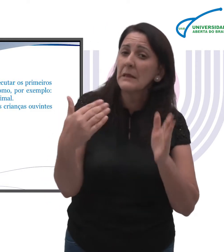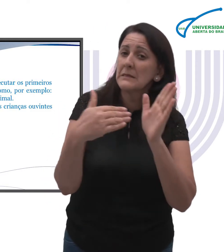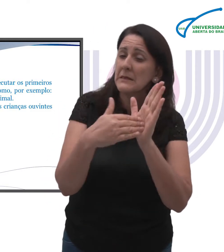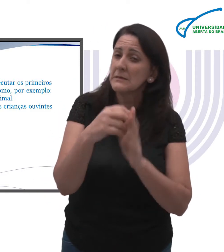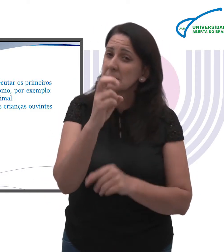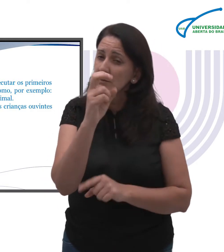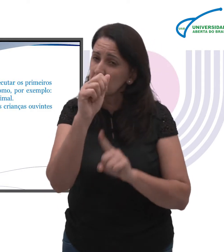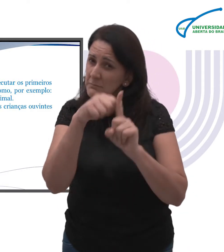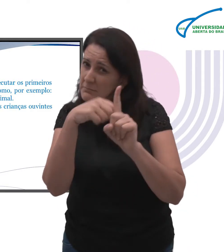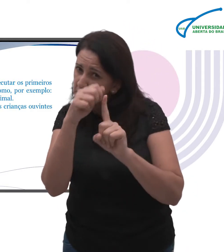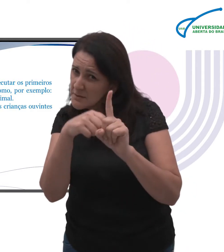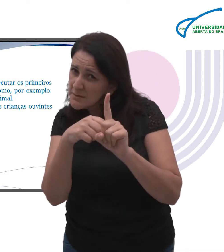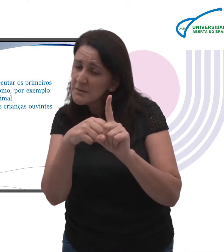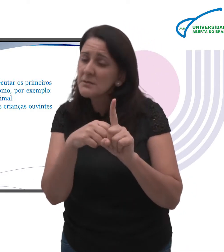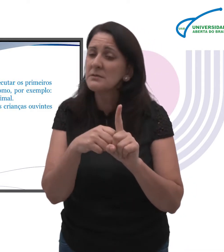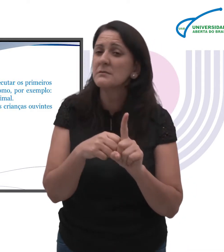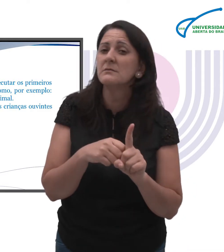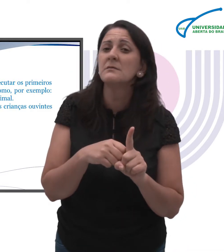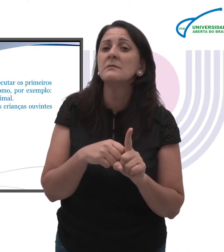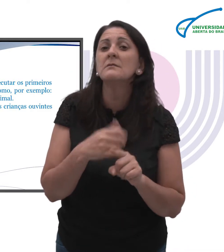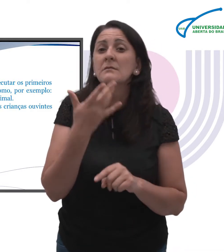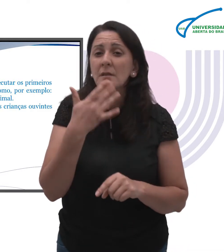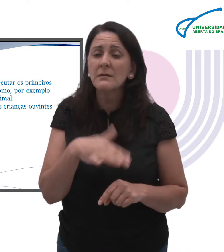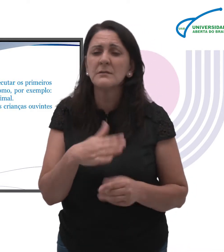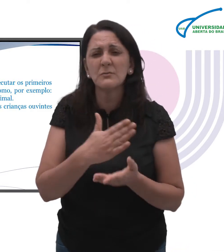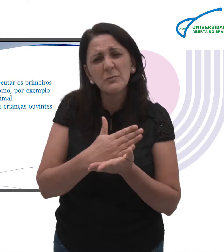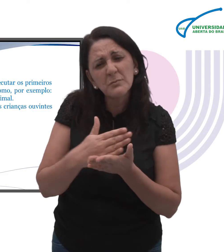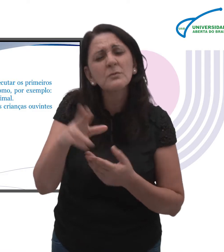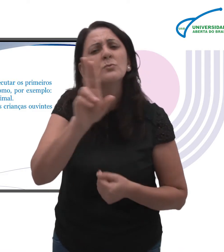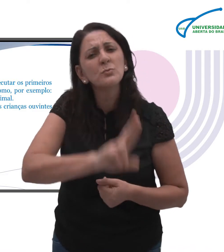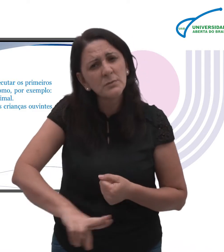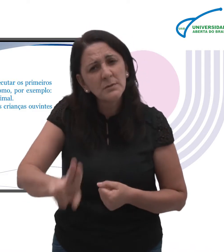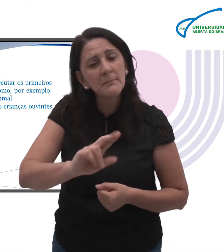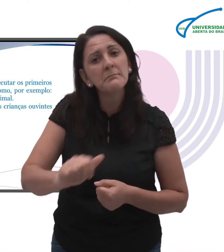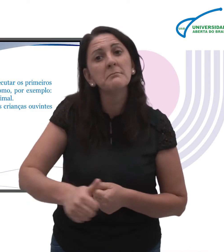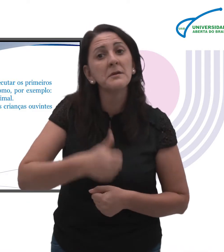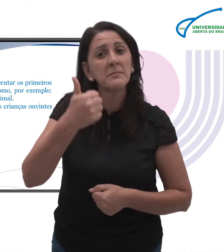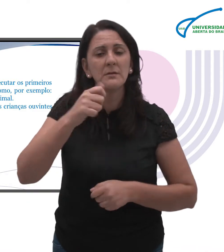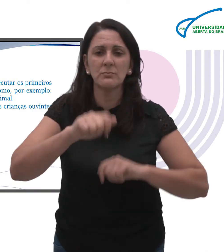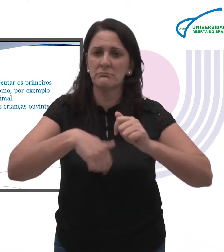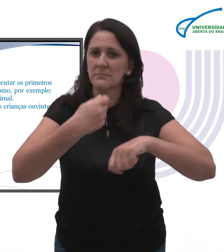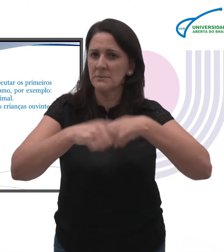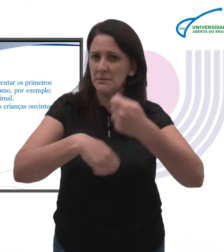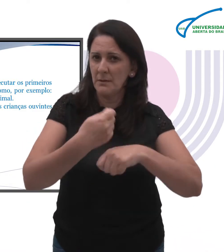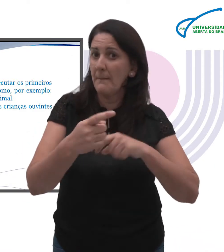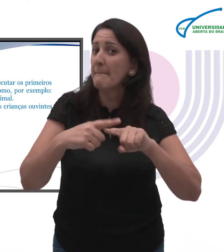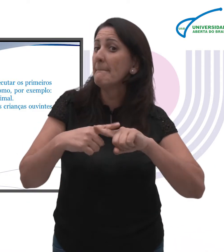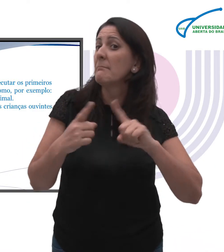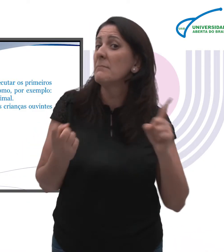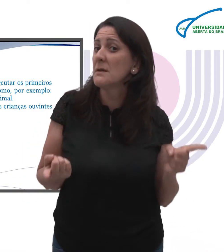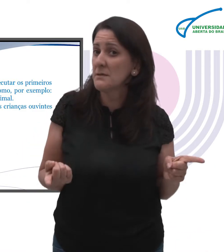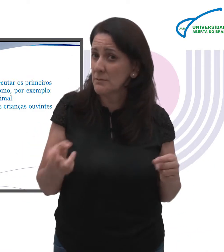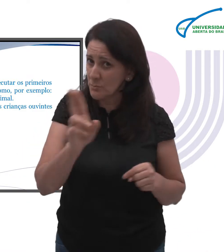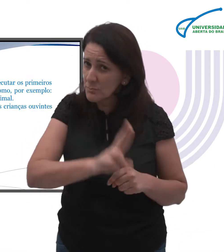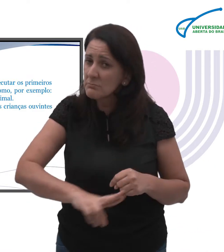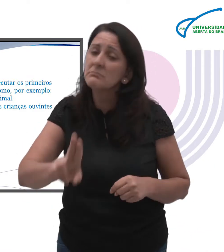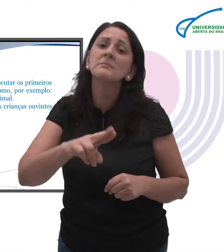de 1 ano e 5 meses, a criança começa a executar os primeiros sinais, porém,